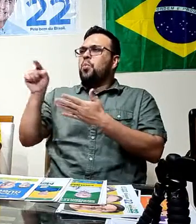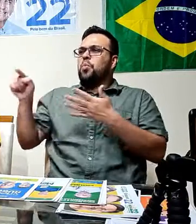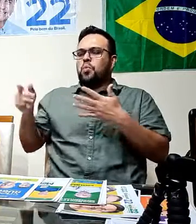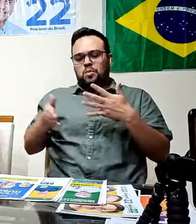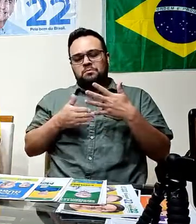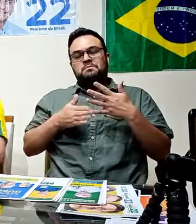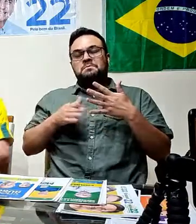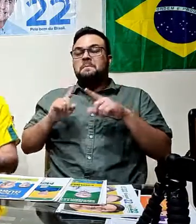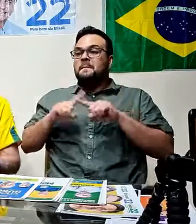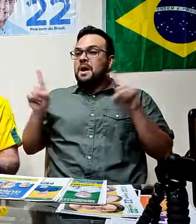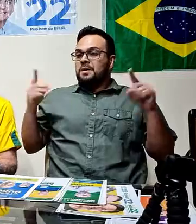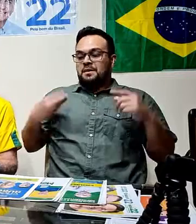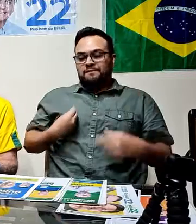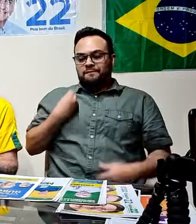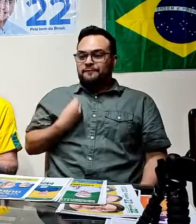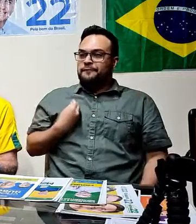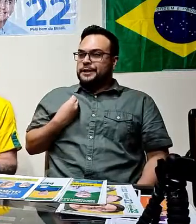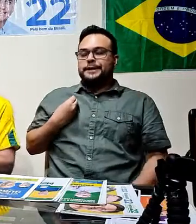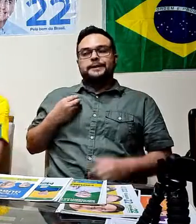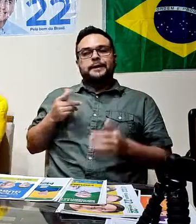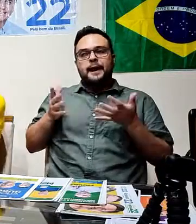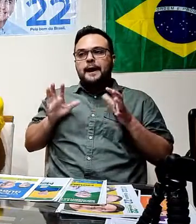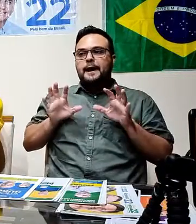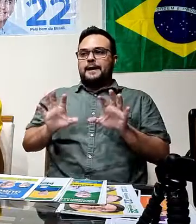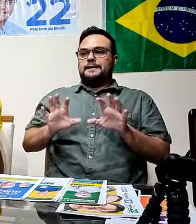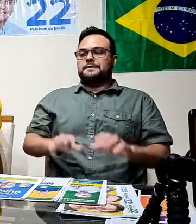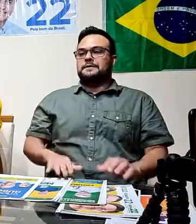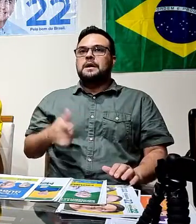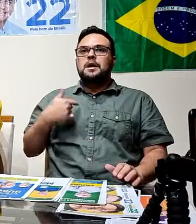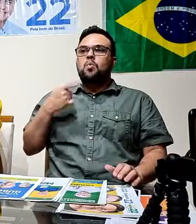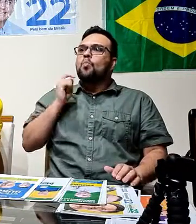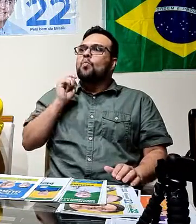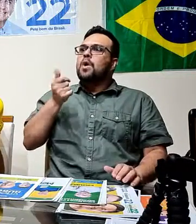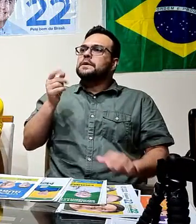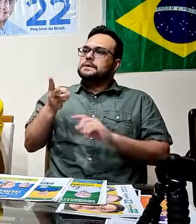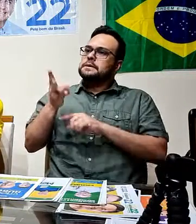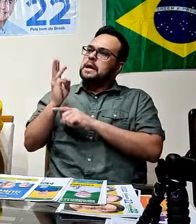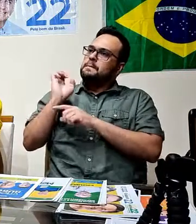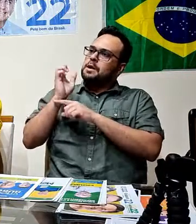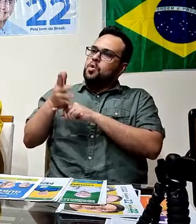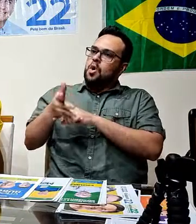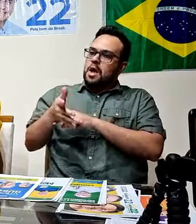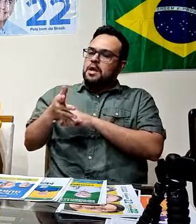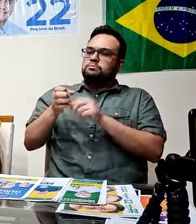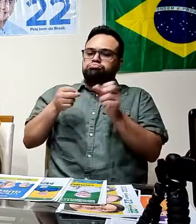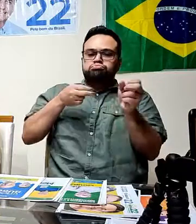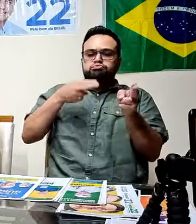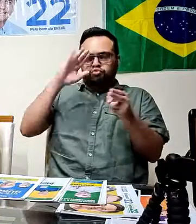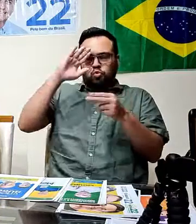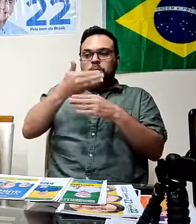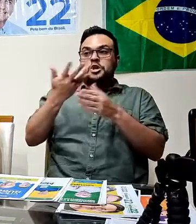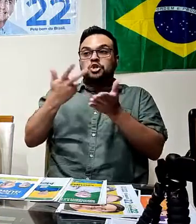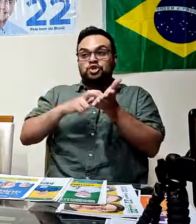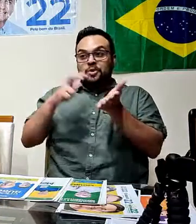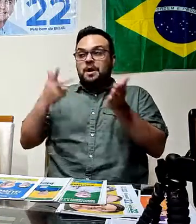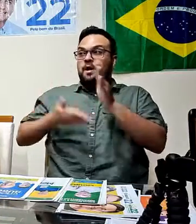vida que segue. Hoje, eu dormi quase 3 da manhã. Hoje pela manhã estava em Posse de Caldas, Minas